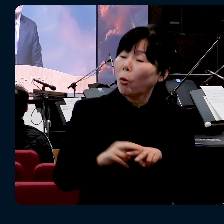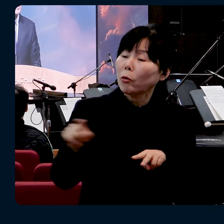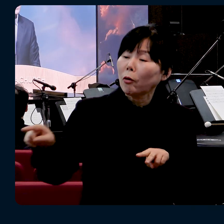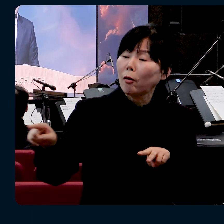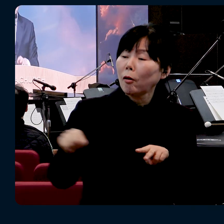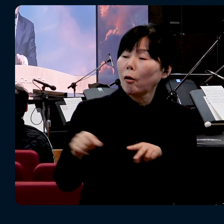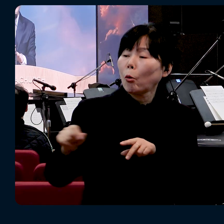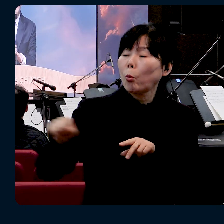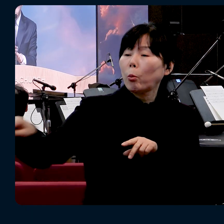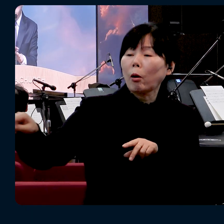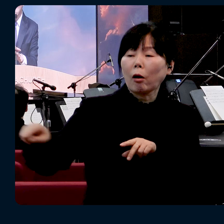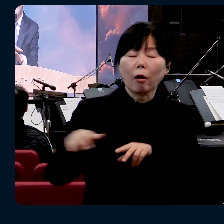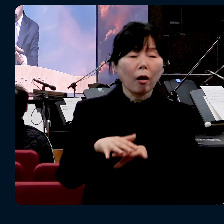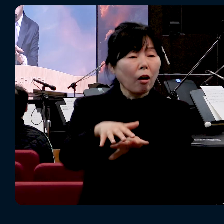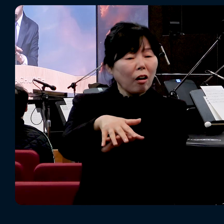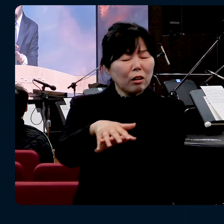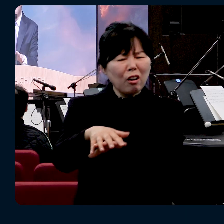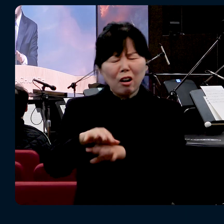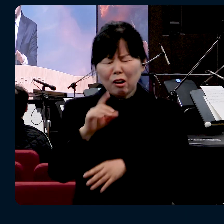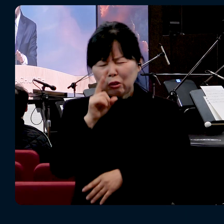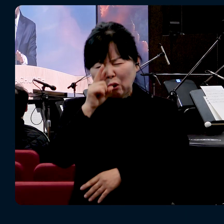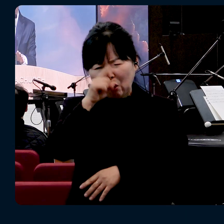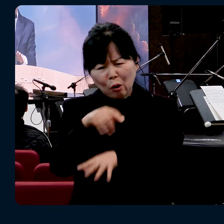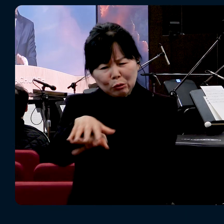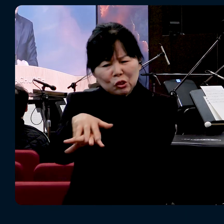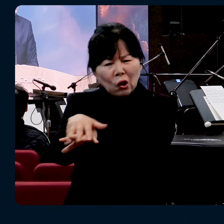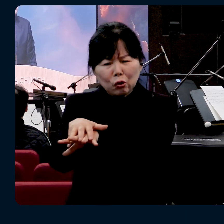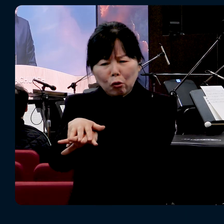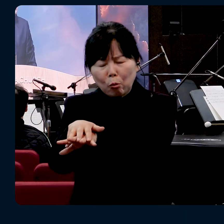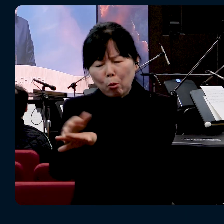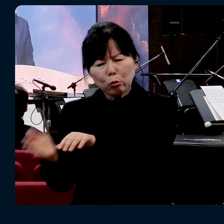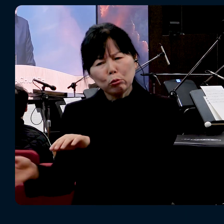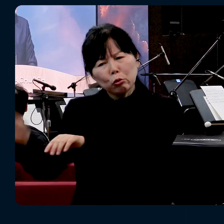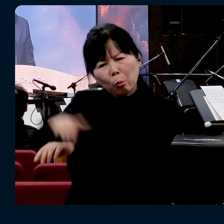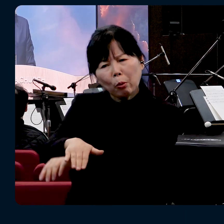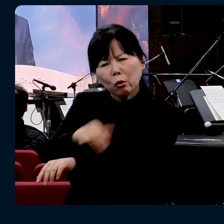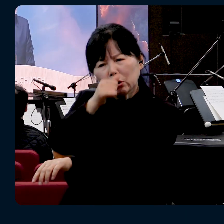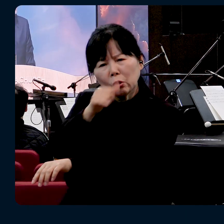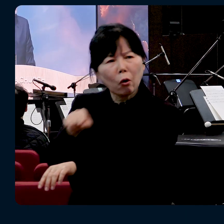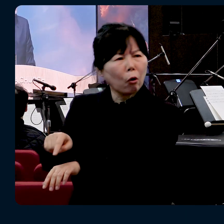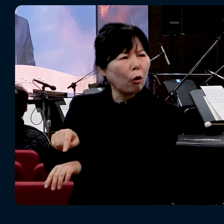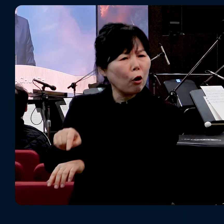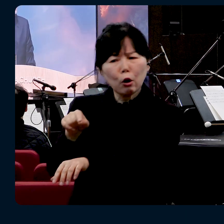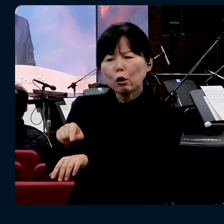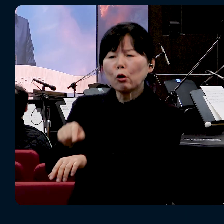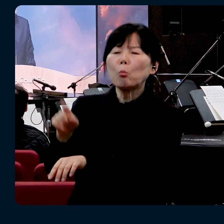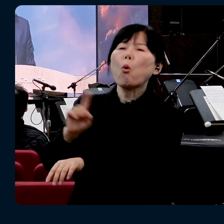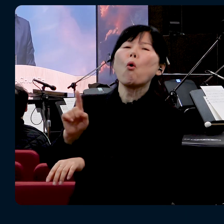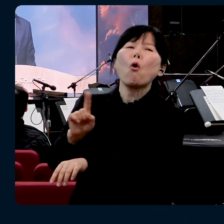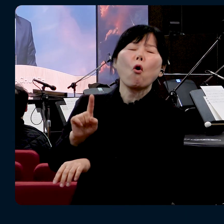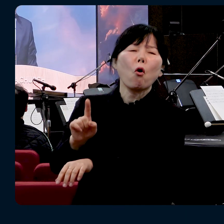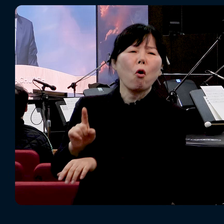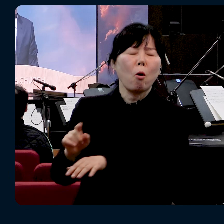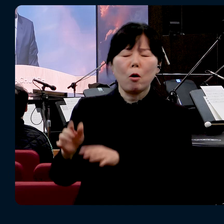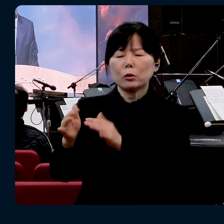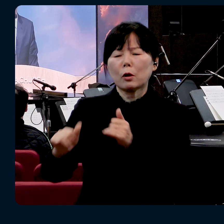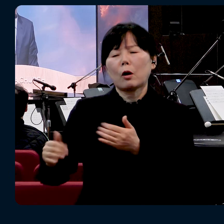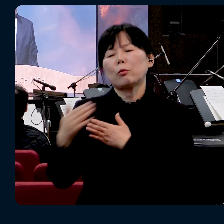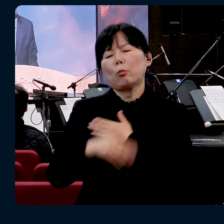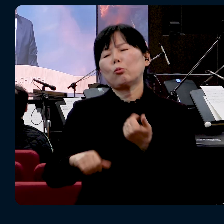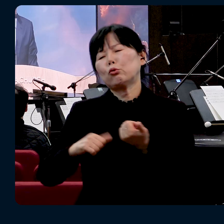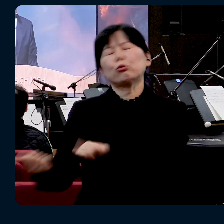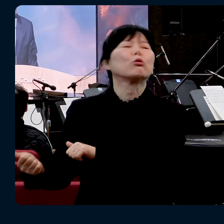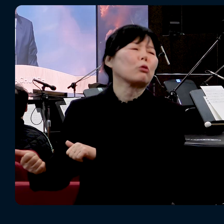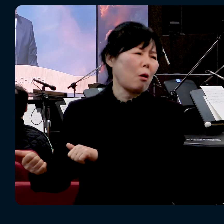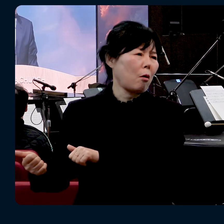옆에 무슨 거적대기로 이렇게 덮어놓은 게 있더라고요. 그래서 이게 뭐냐 그랬더니 사람 시체라는